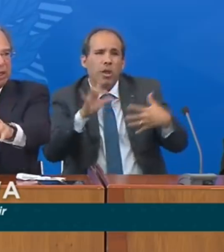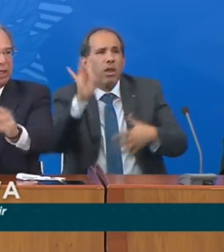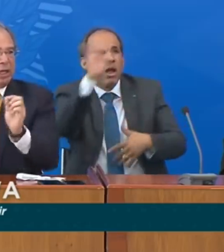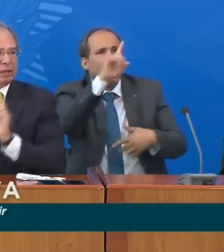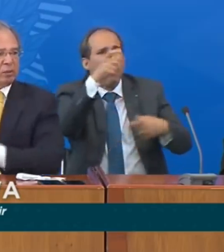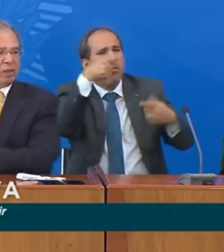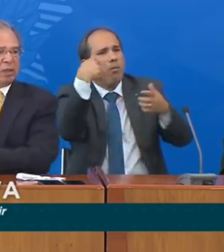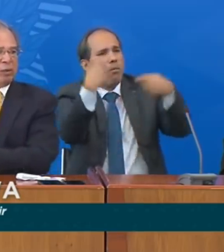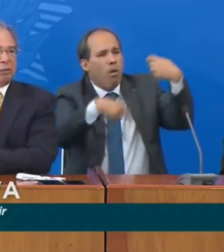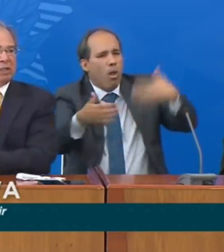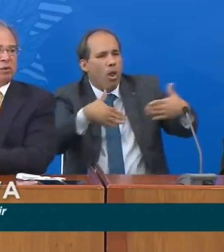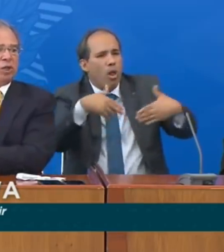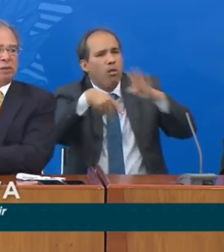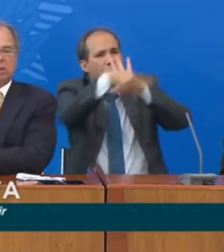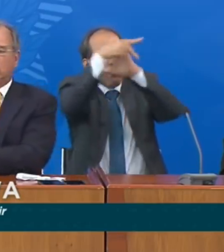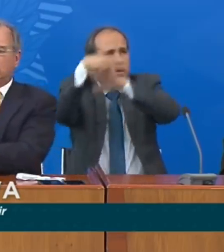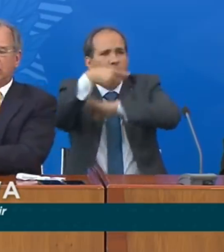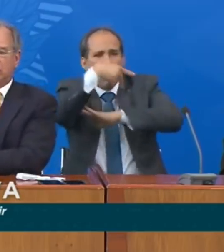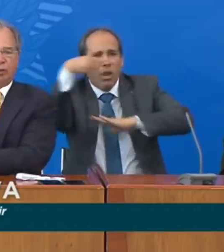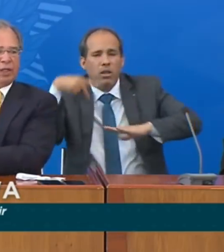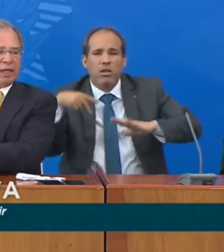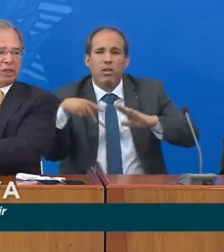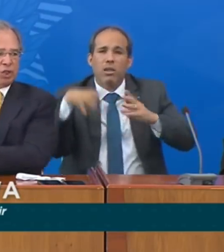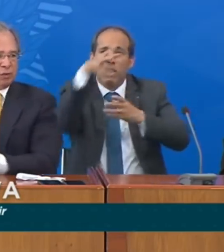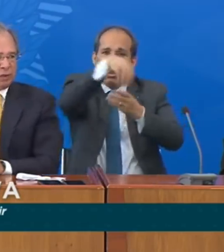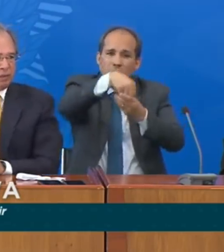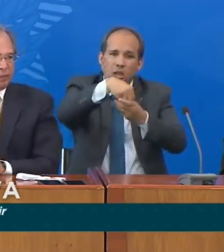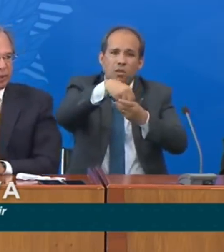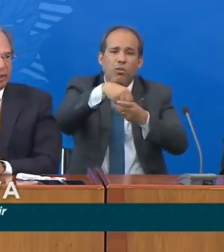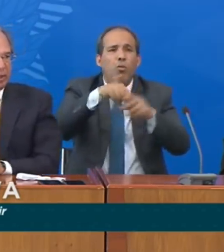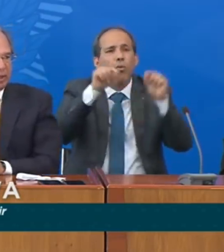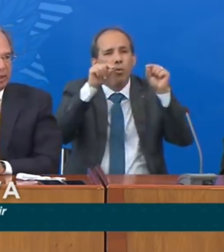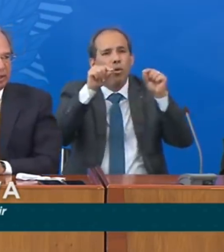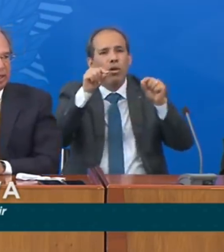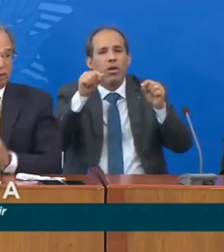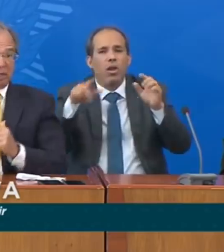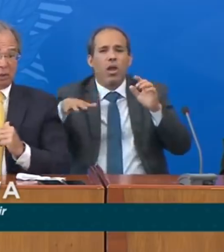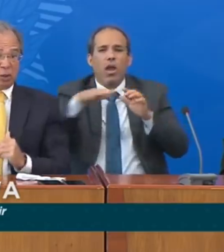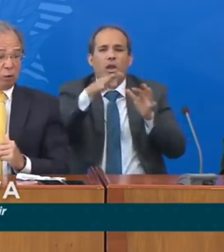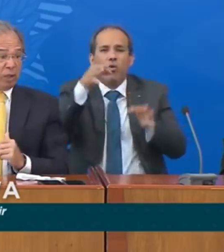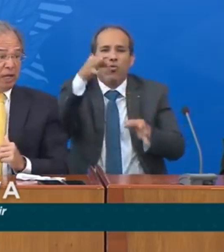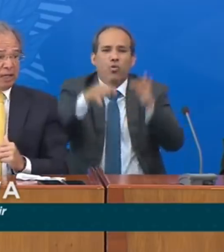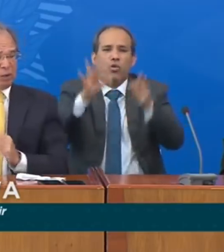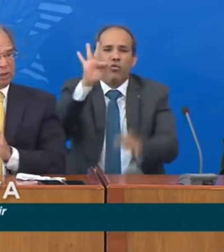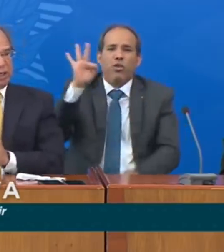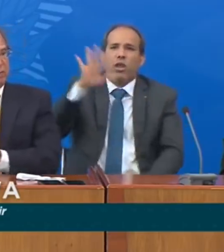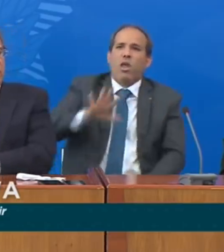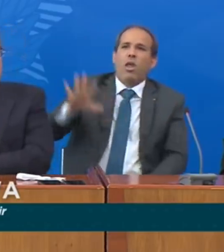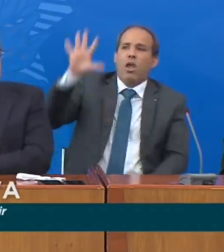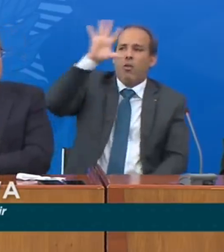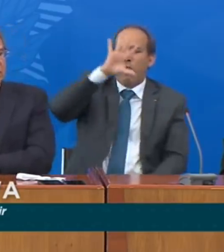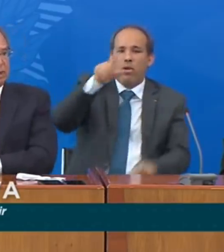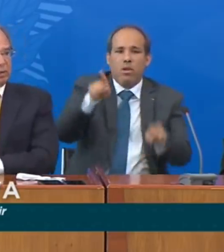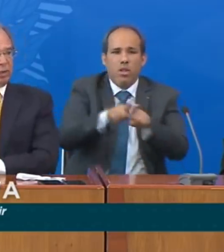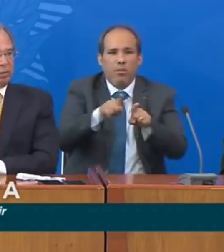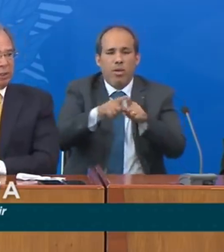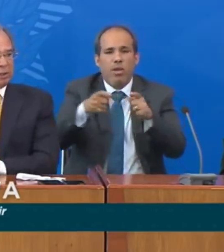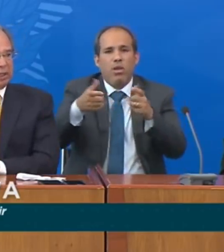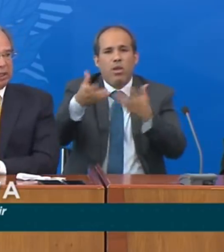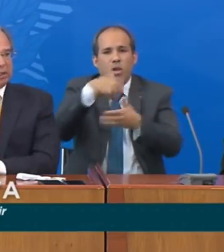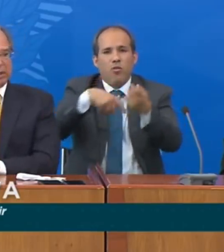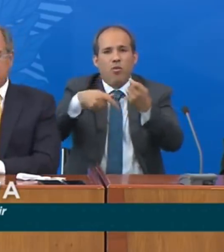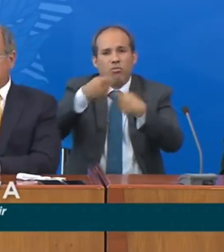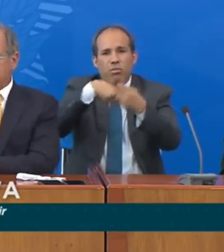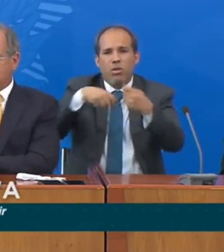assembleias. Essa é uma dimensão, digamos assim, jurídico-federativa. Tem a dimensão tributária, é a nossa reforma, 6 a 8